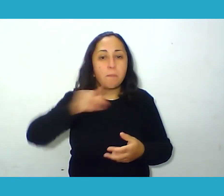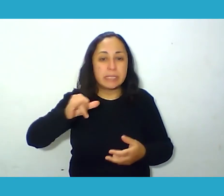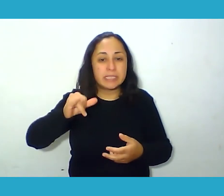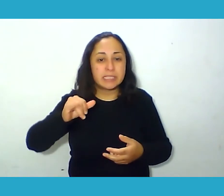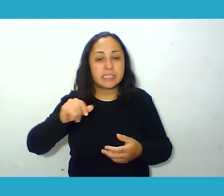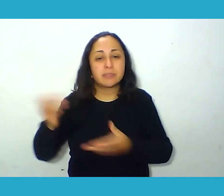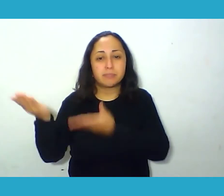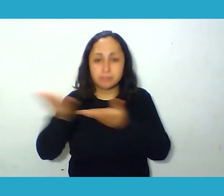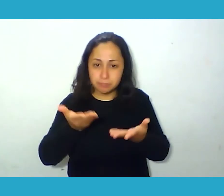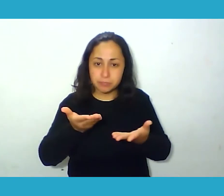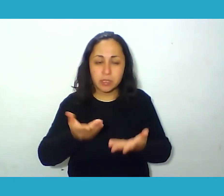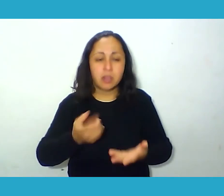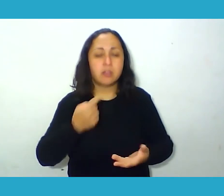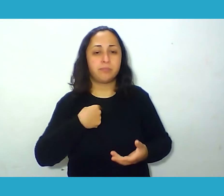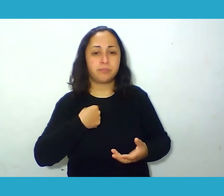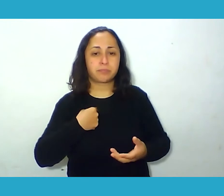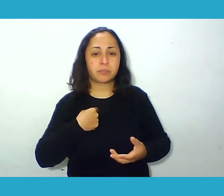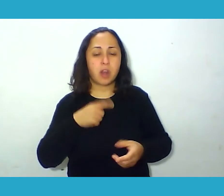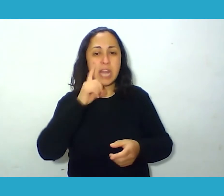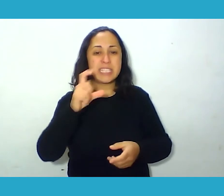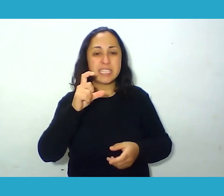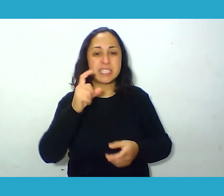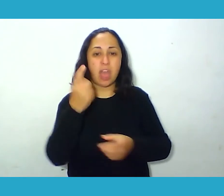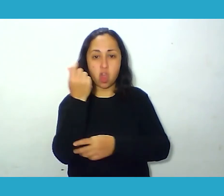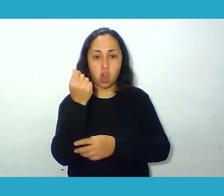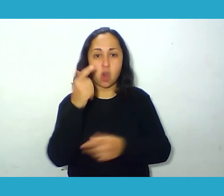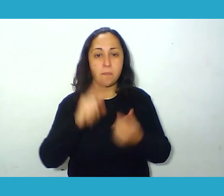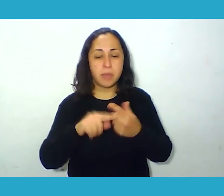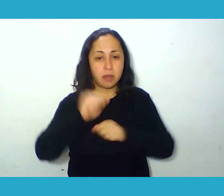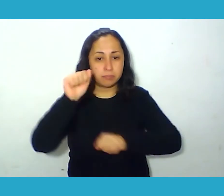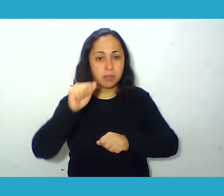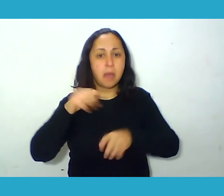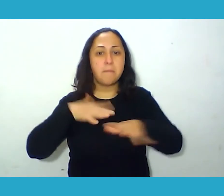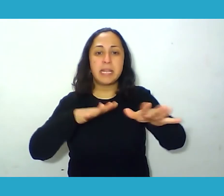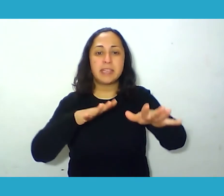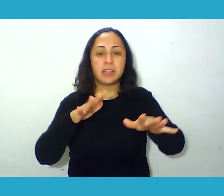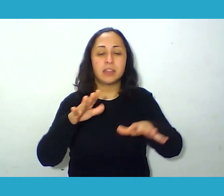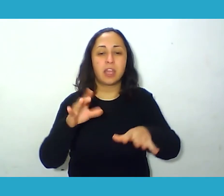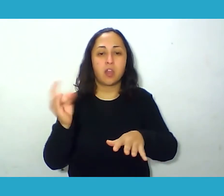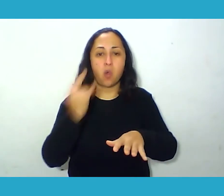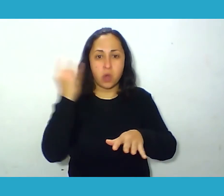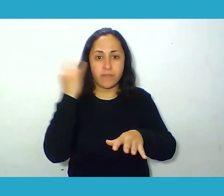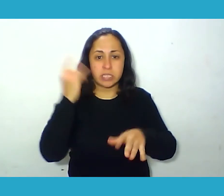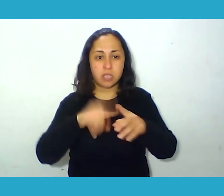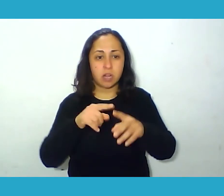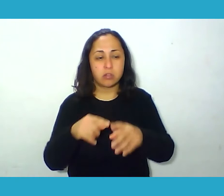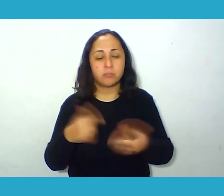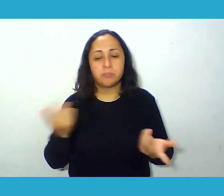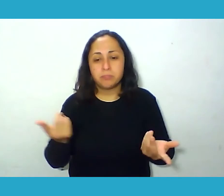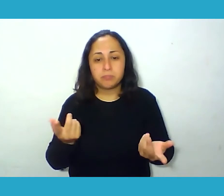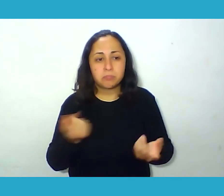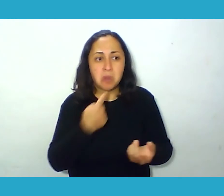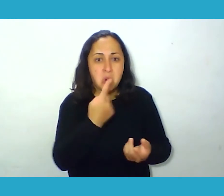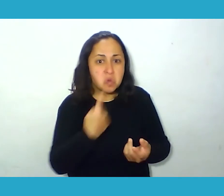Leoncio Delfín, se presenta, dice ser licenciado en Economía, militante universitario. Dice que no fue